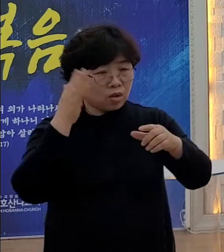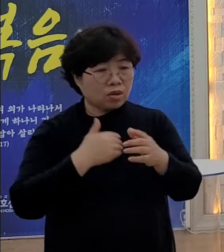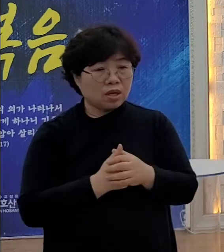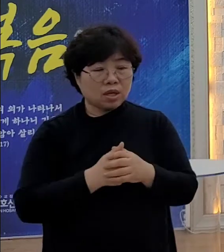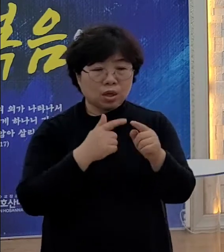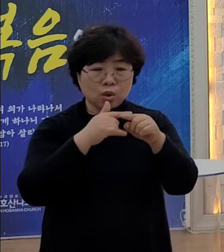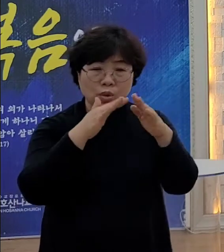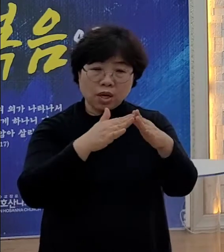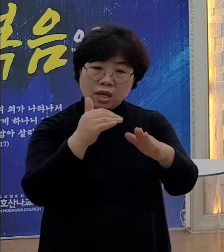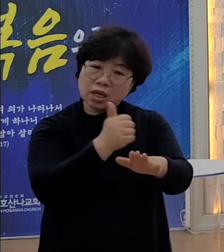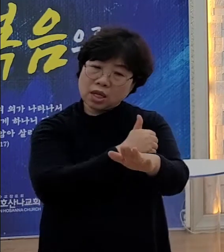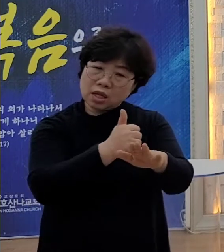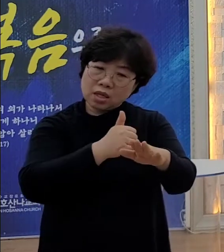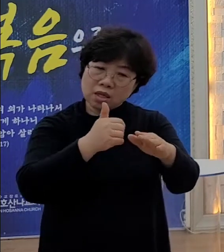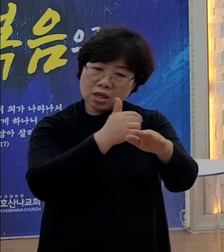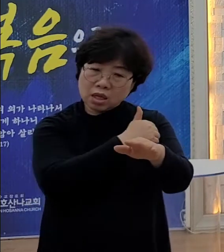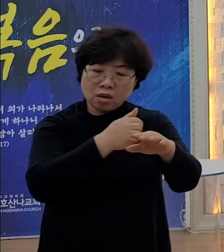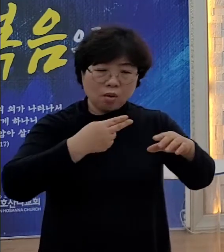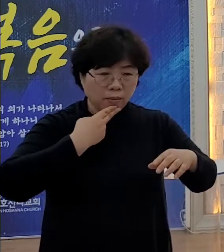똑같습니다.